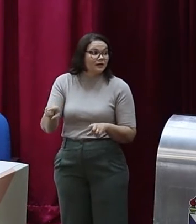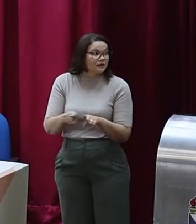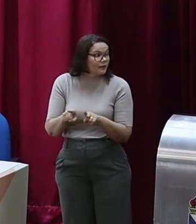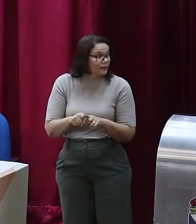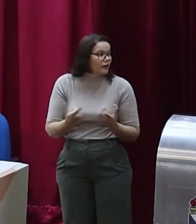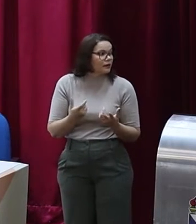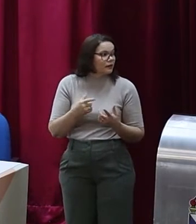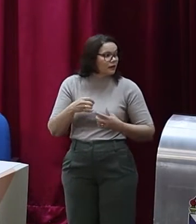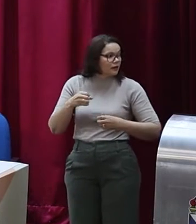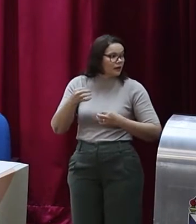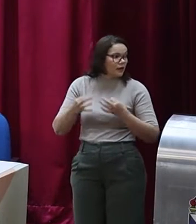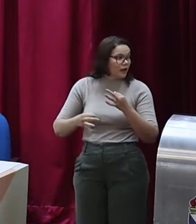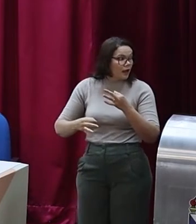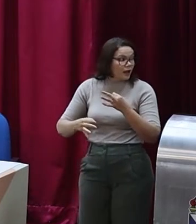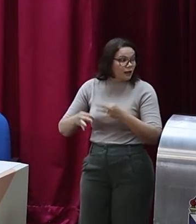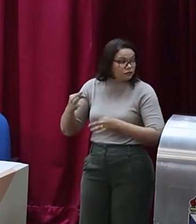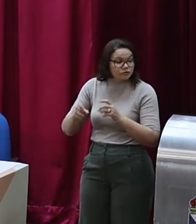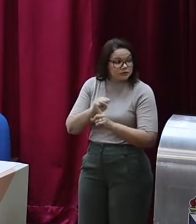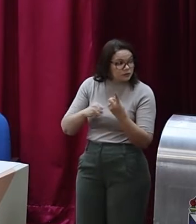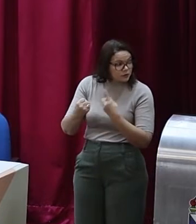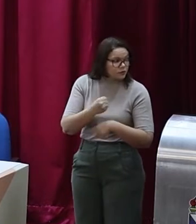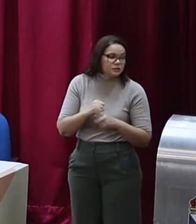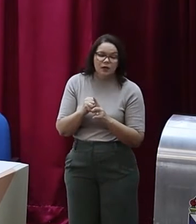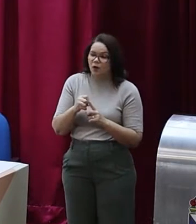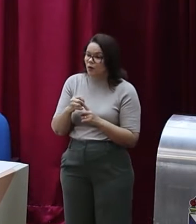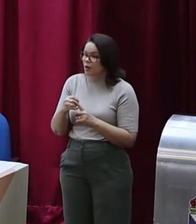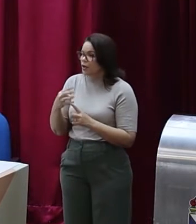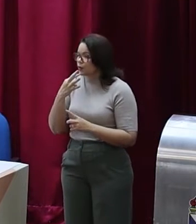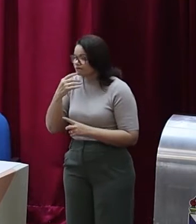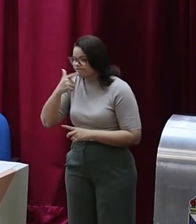reconhecimento, e aí trabalhamos Nancy Fraser e Axel Honneth. Axel Honneth,